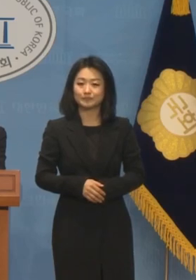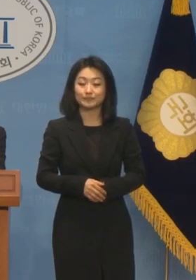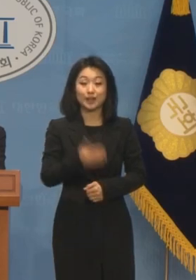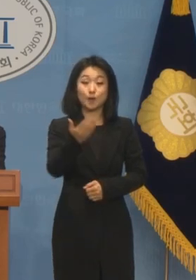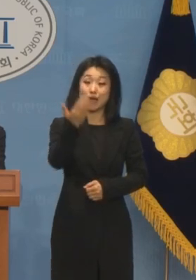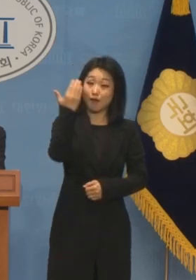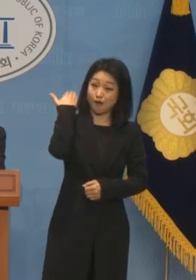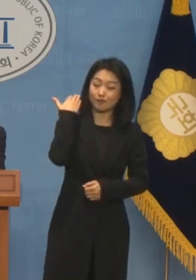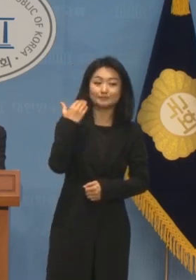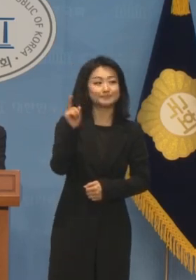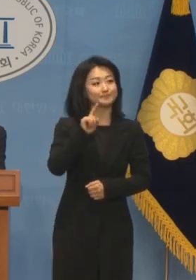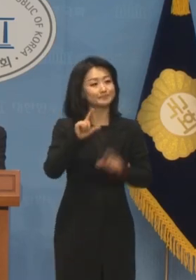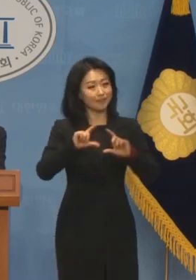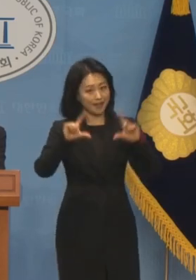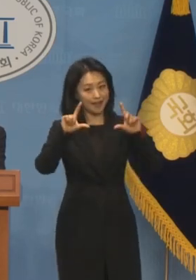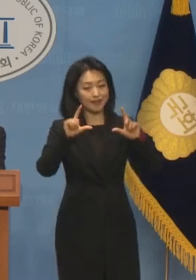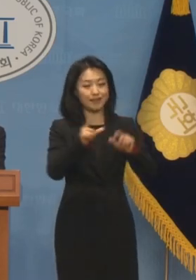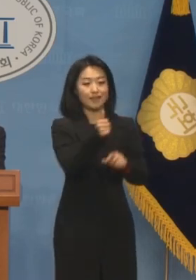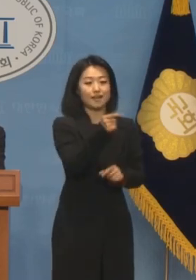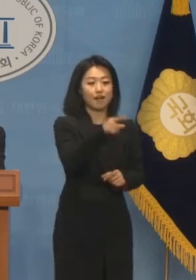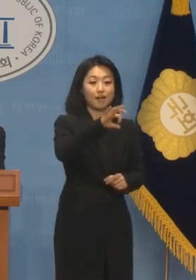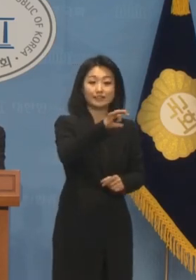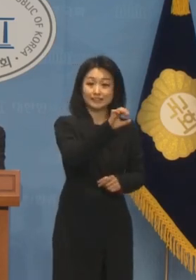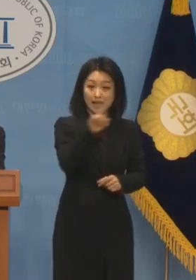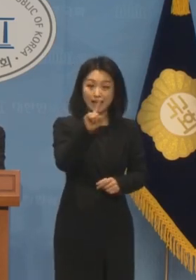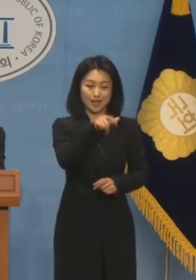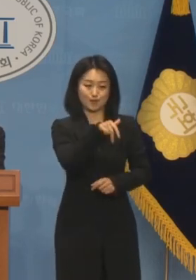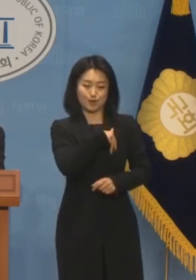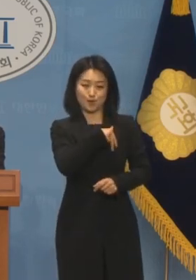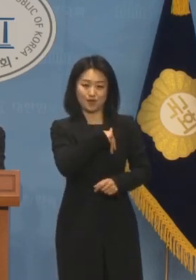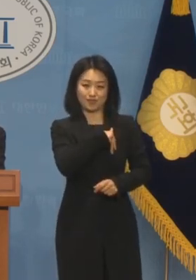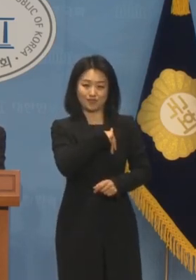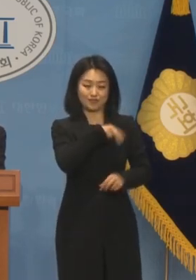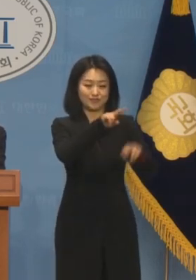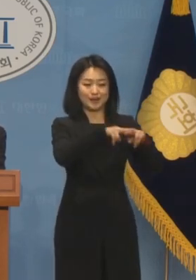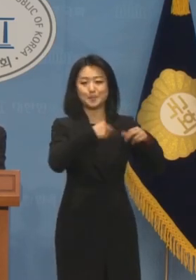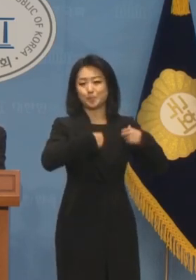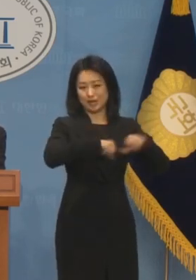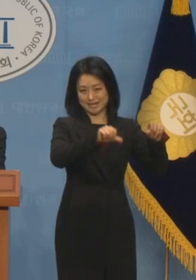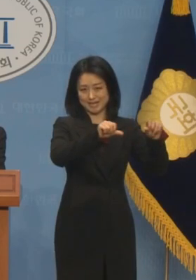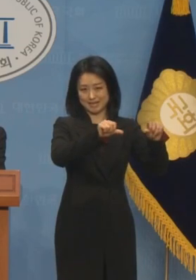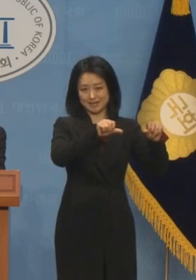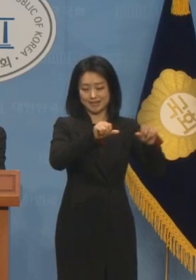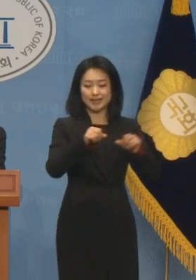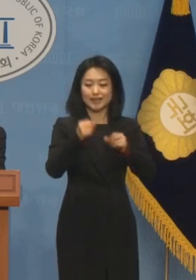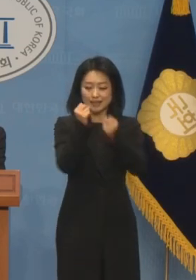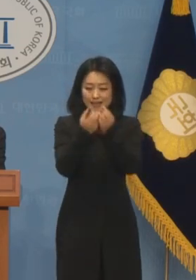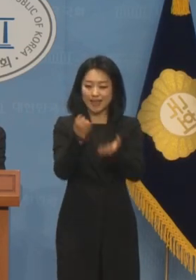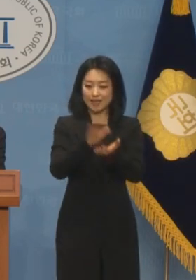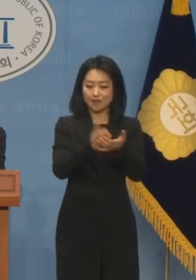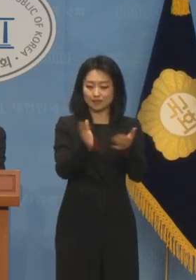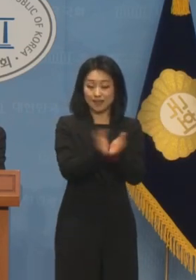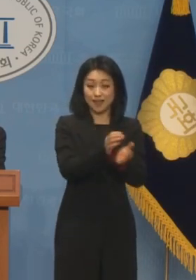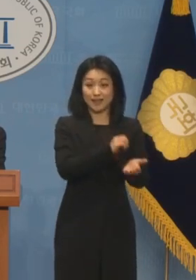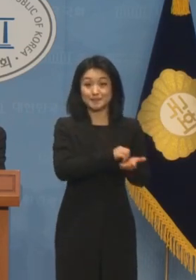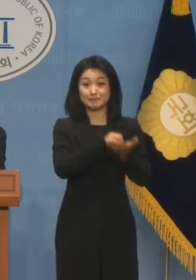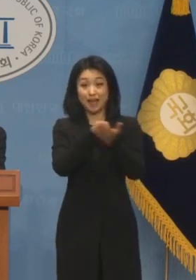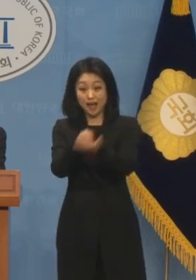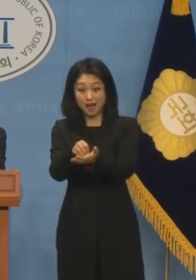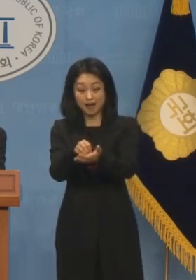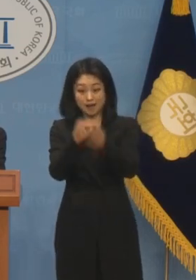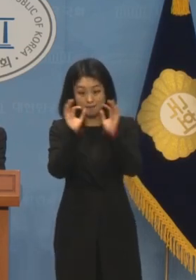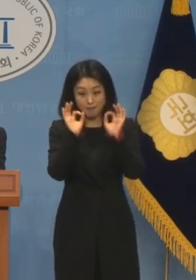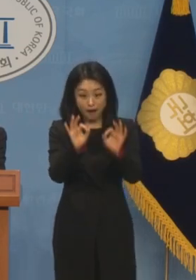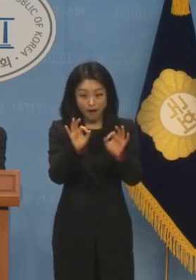과거 어느 날 허은하 후보가 국회의원직을 포기하고 개혁신당에 입당했다는 뉴스를